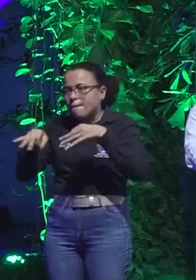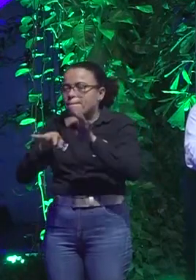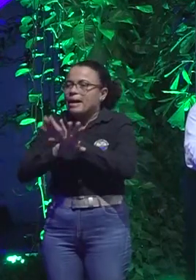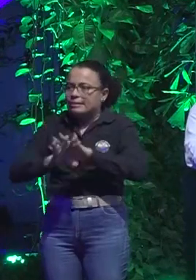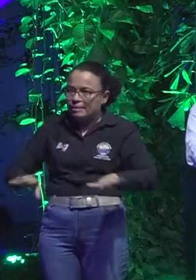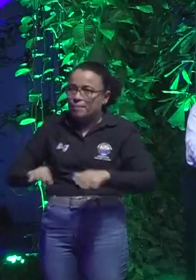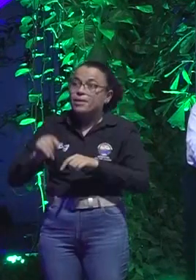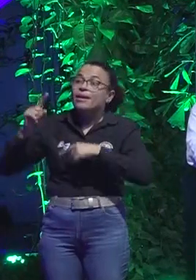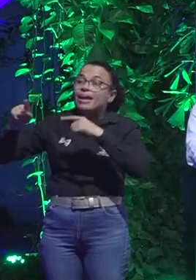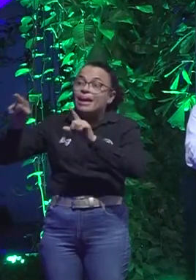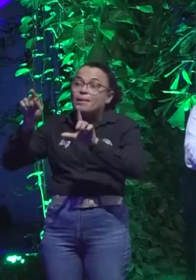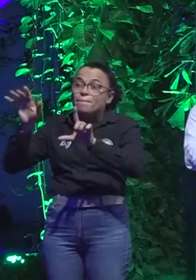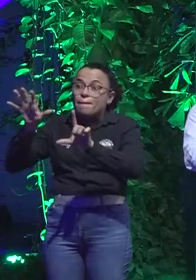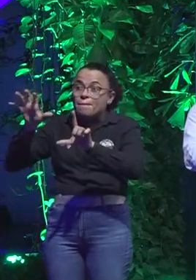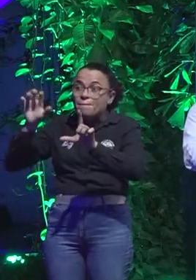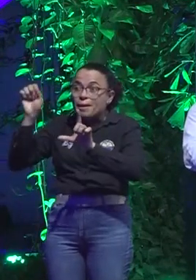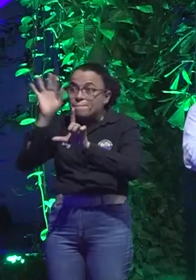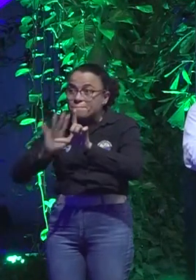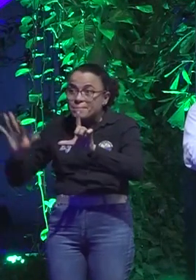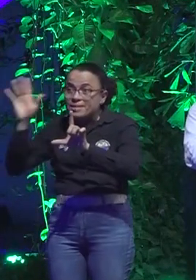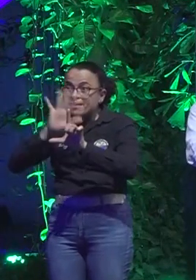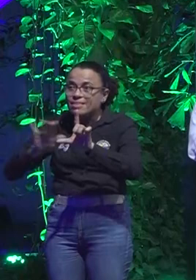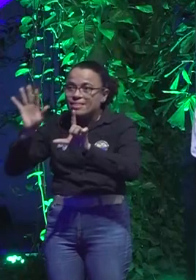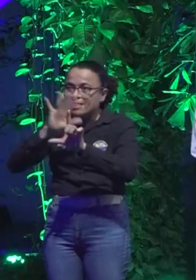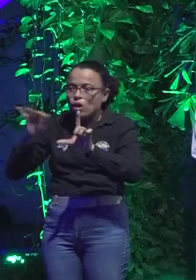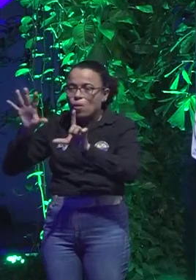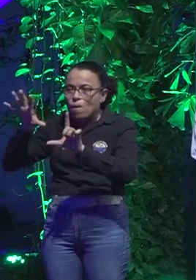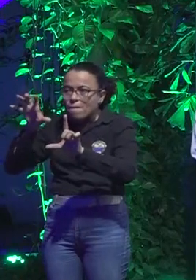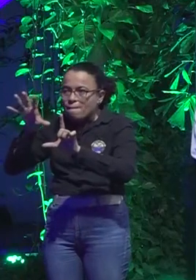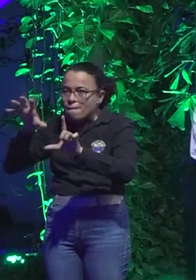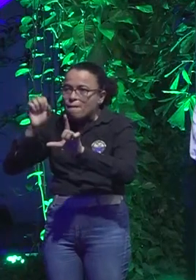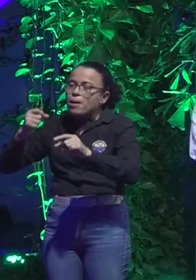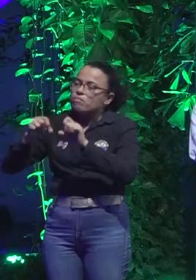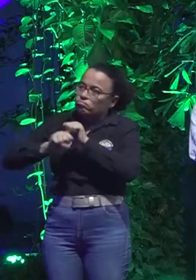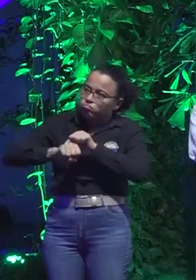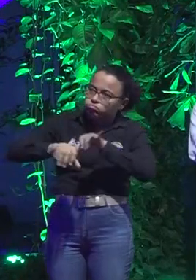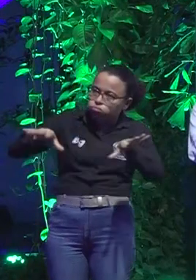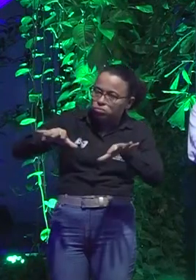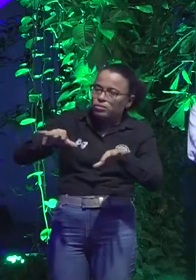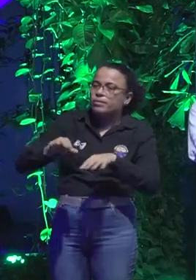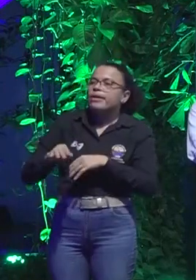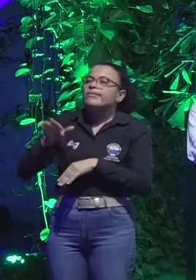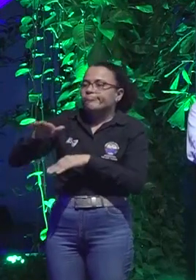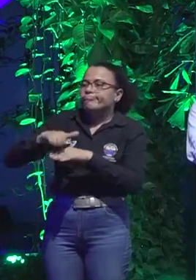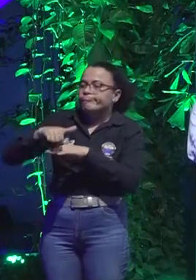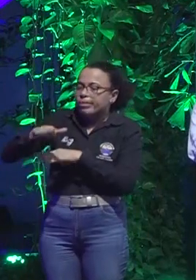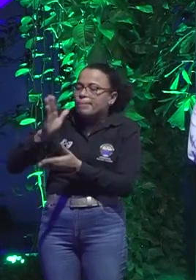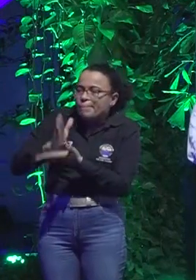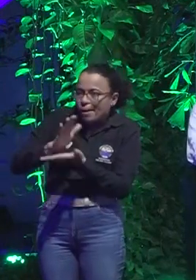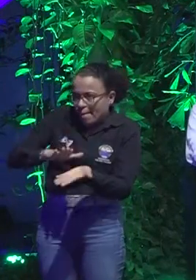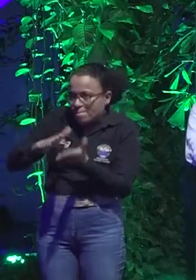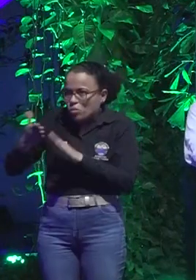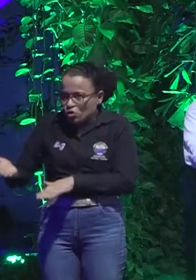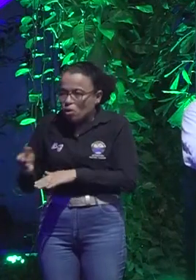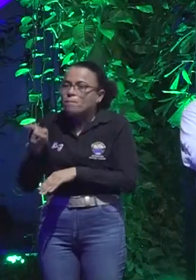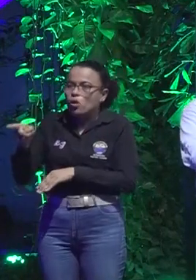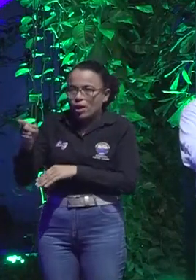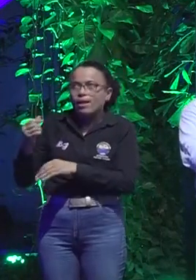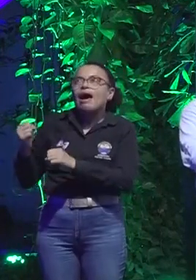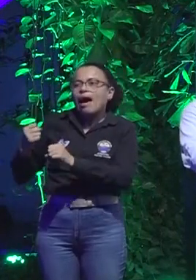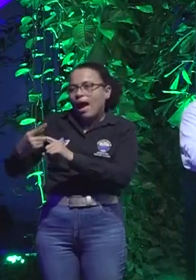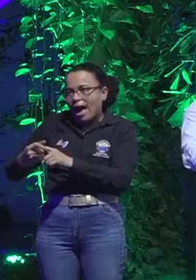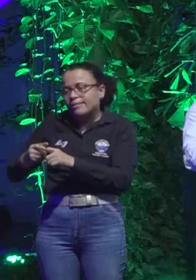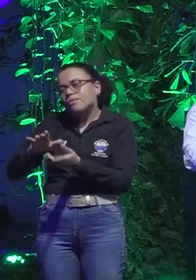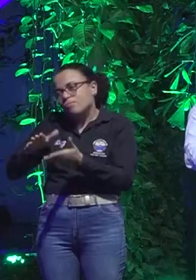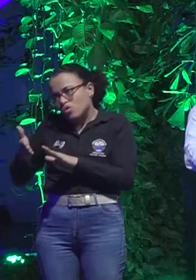mandó un video y en esa madrugada falleció. Y se fue feliz porque conoció Aracataca y conoció por fin la tierra de García Márquez y se llevó un